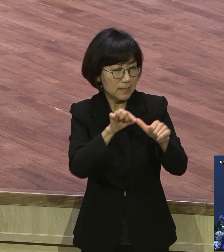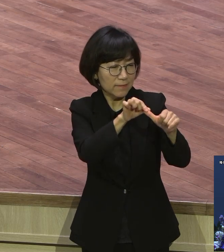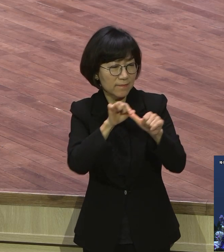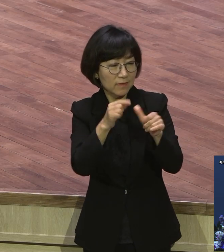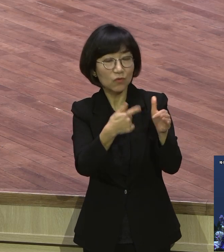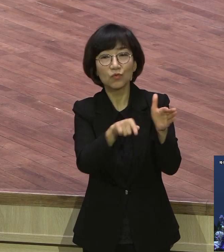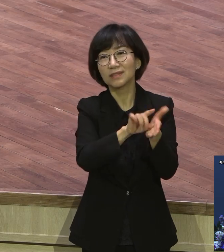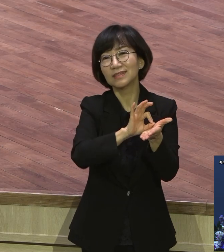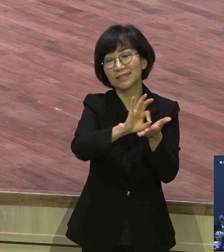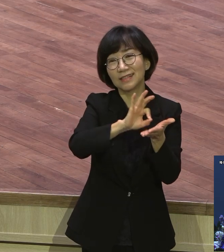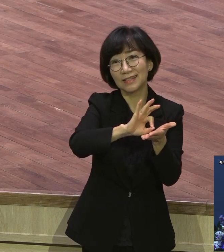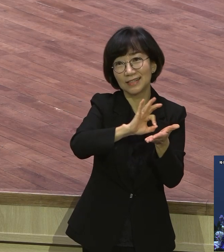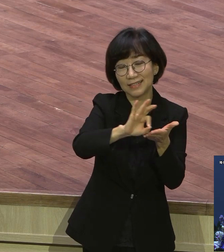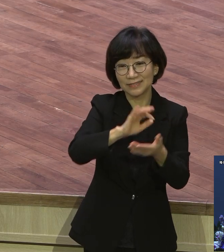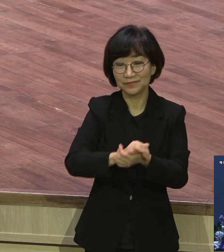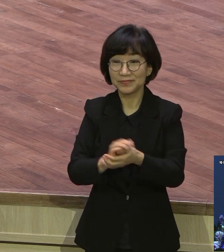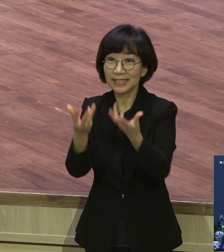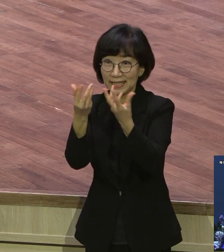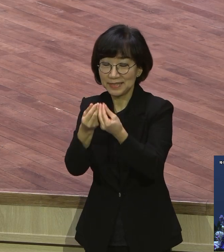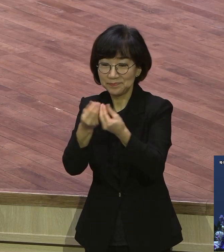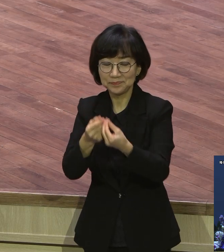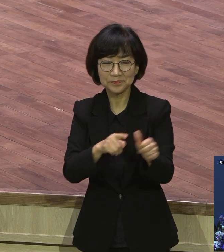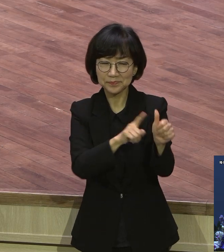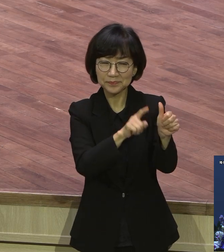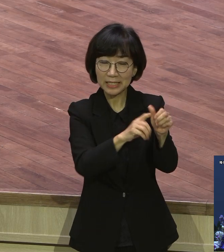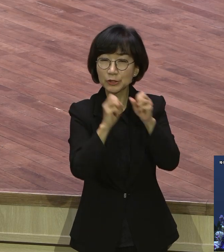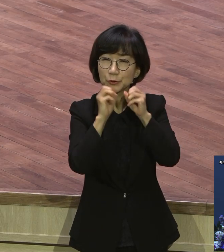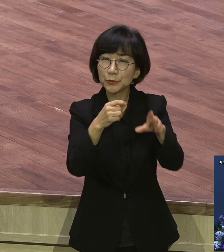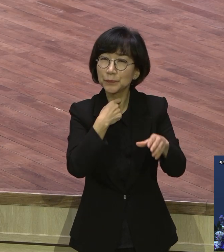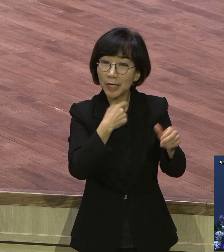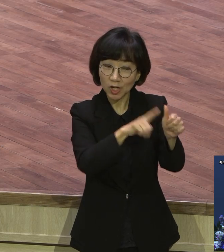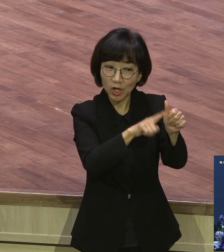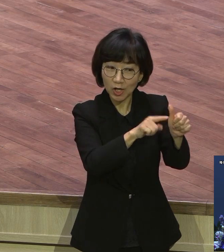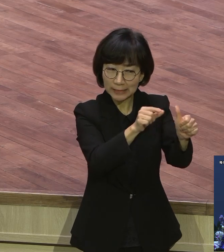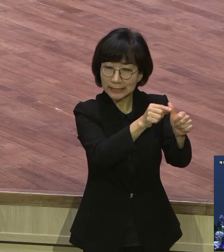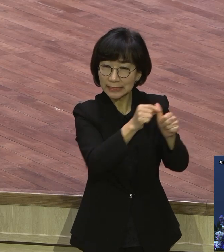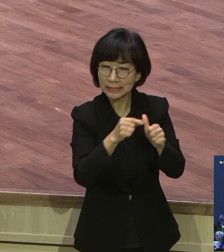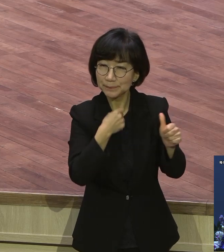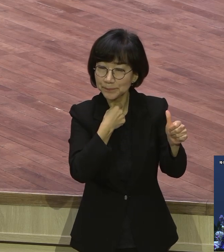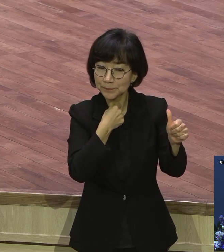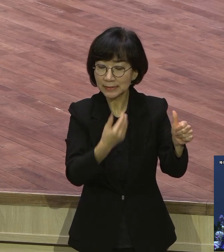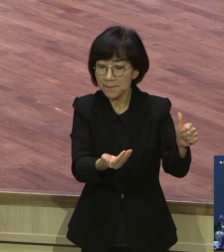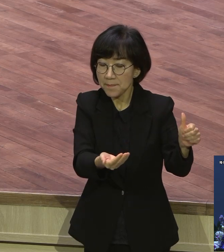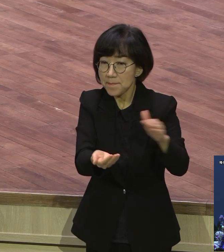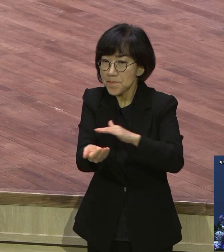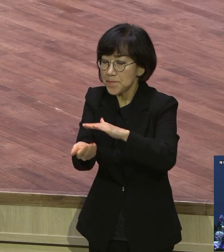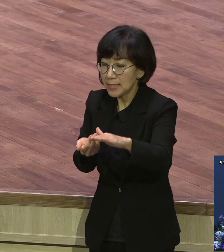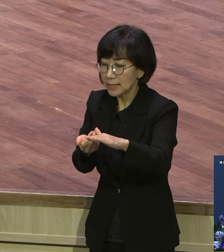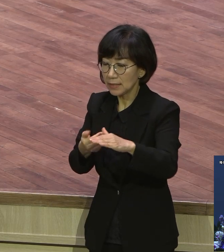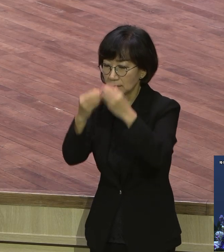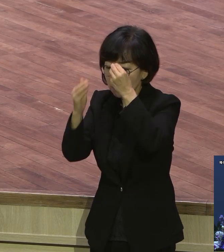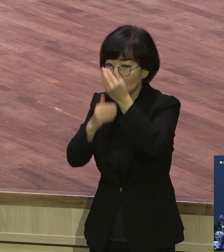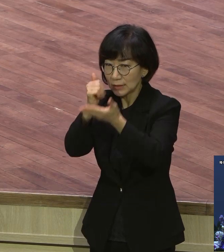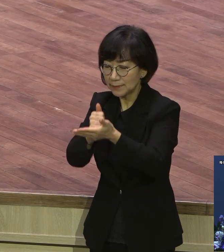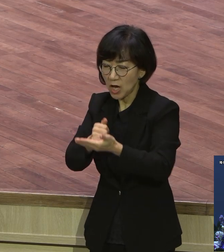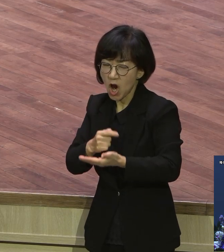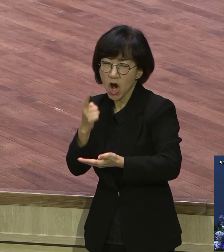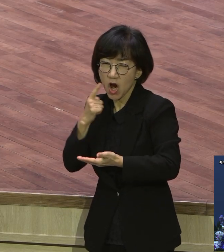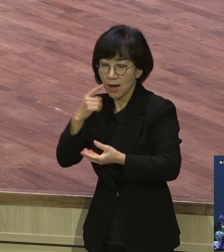한 사람을 전도하기 위해서 이 신천지 신도들이 치밀하게 거짓